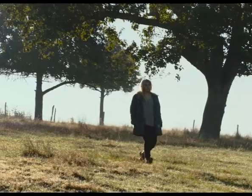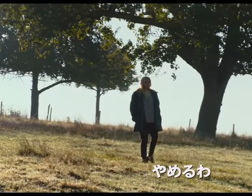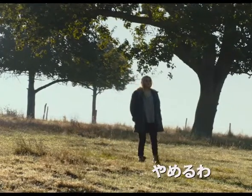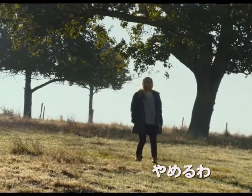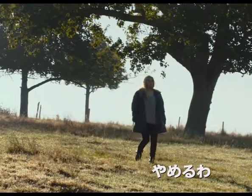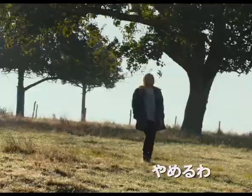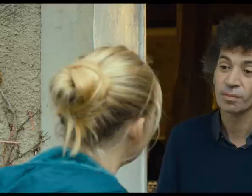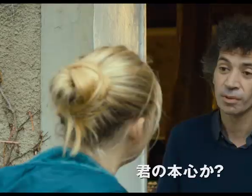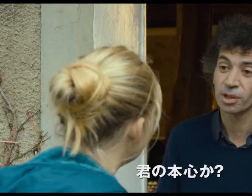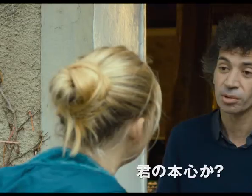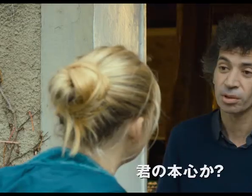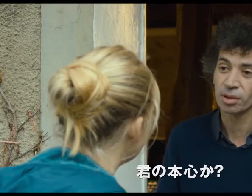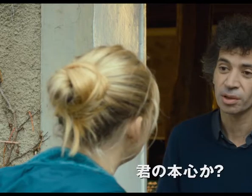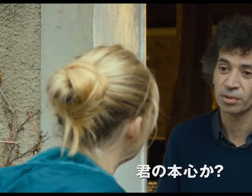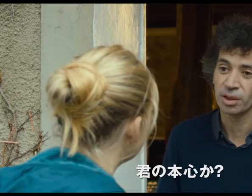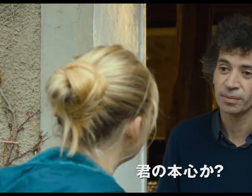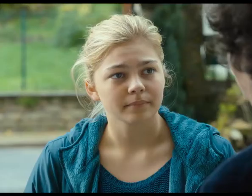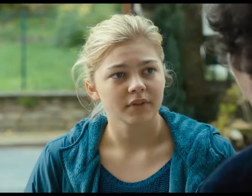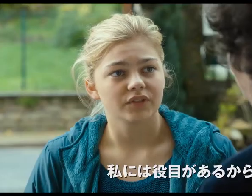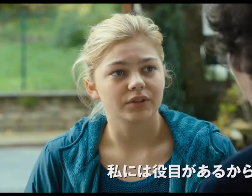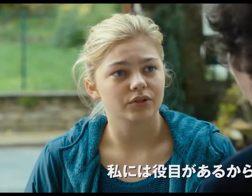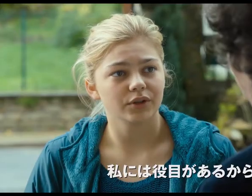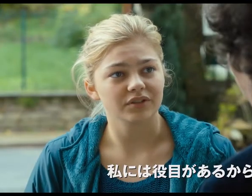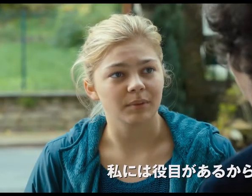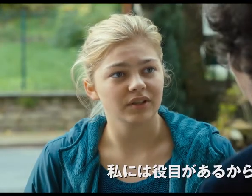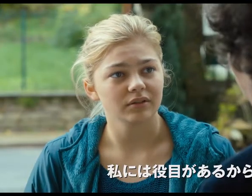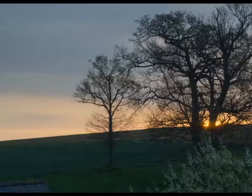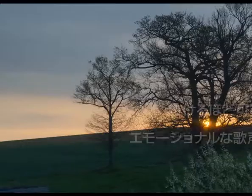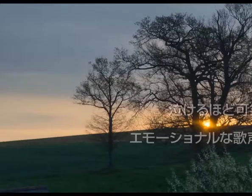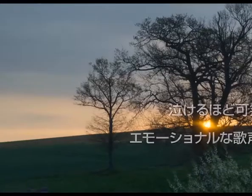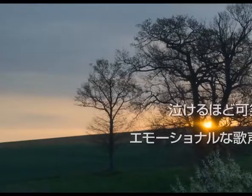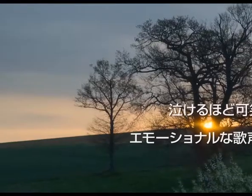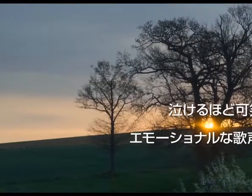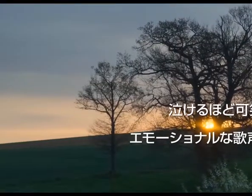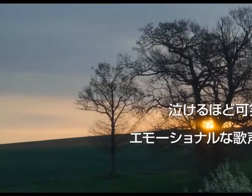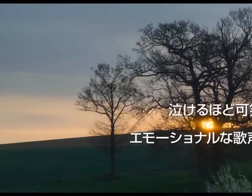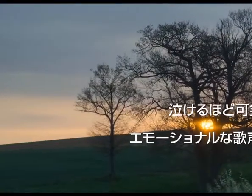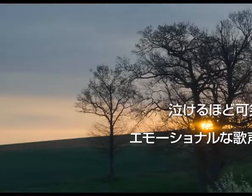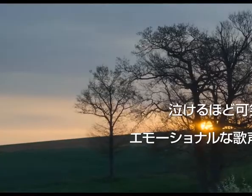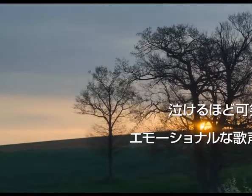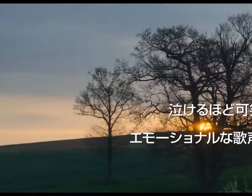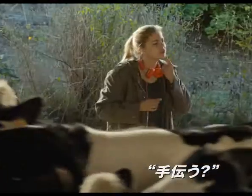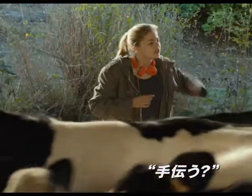j'arrête vous êtes sûr que c'est votre vie je fais ce que je veux non c'est ma vie mais chers parents je